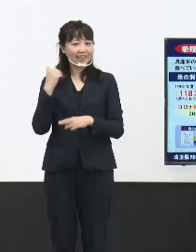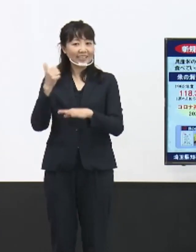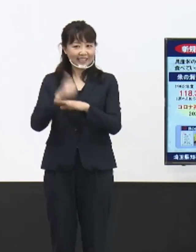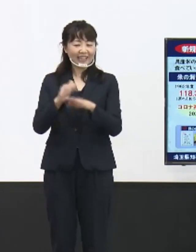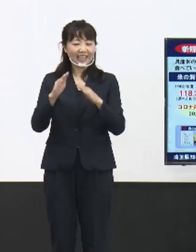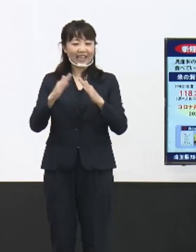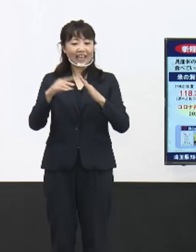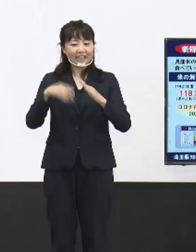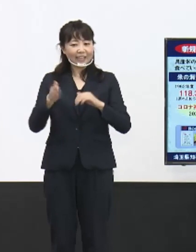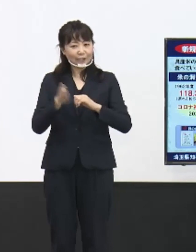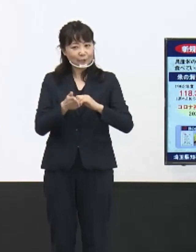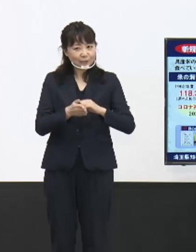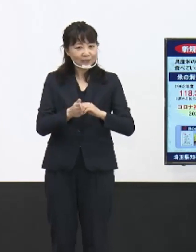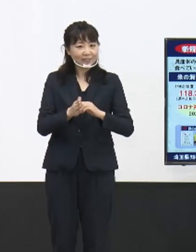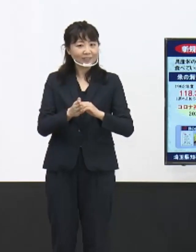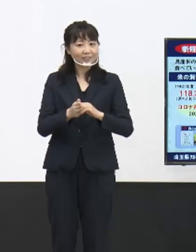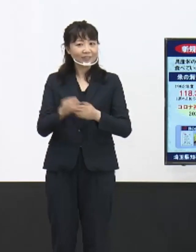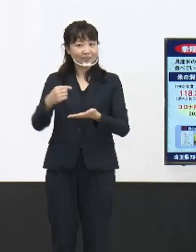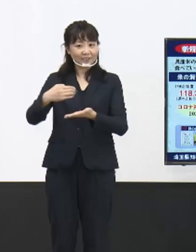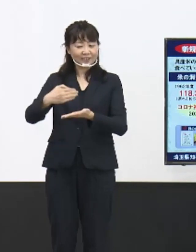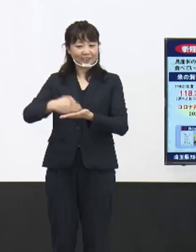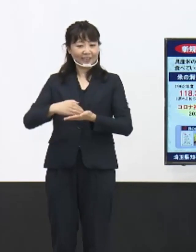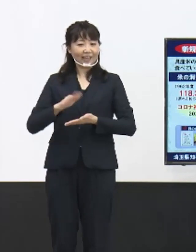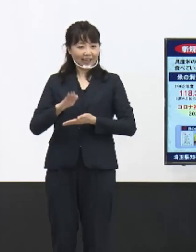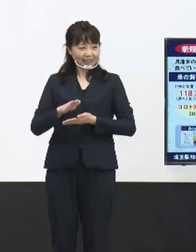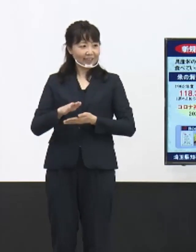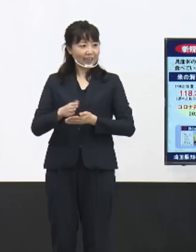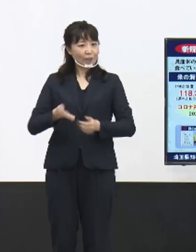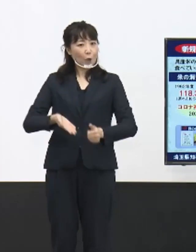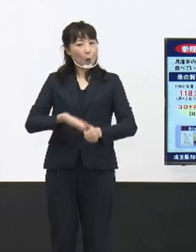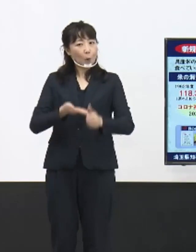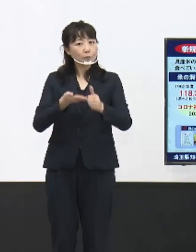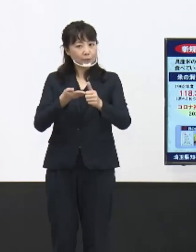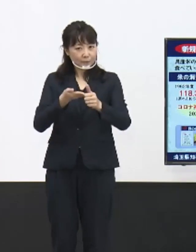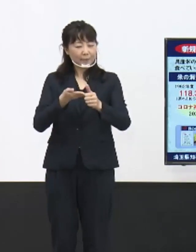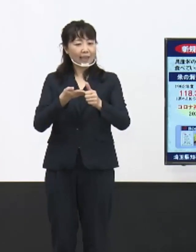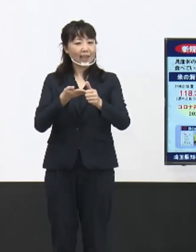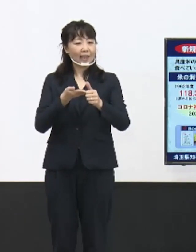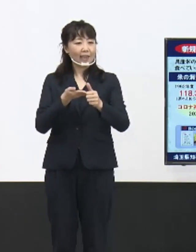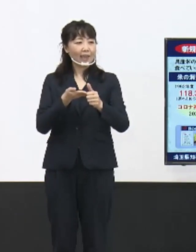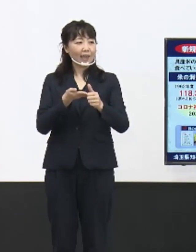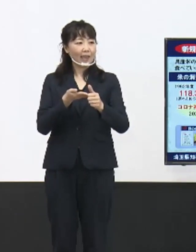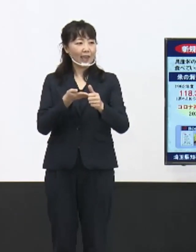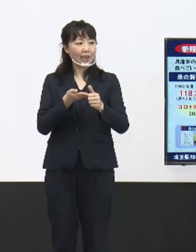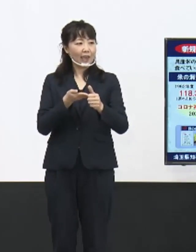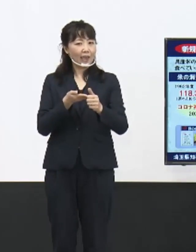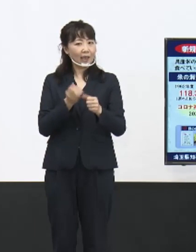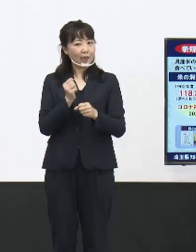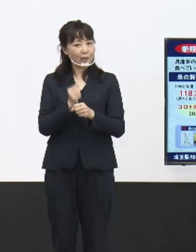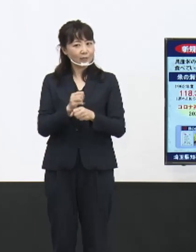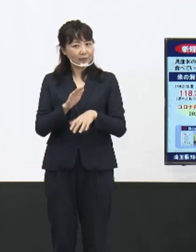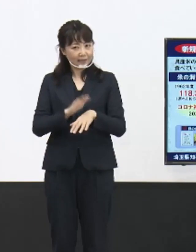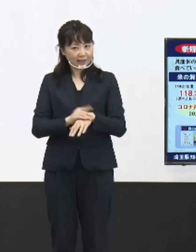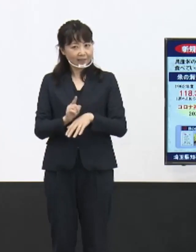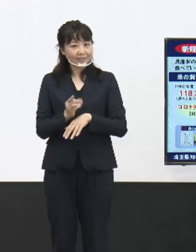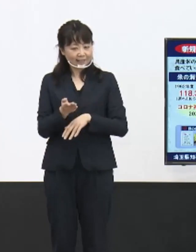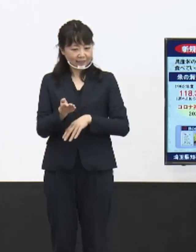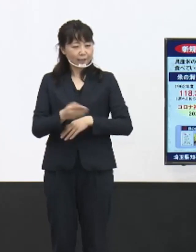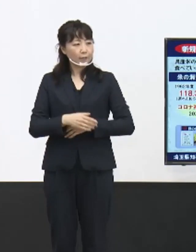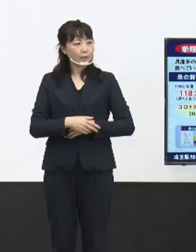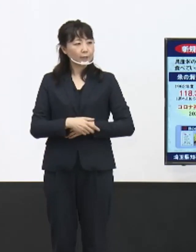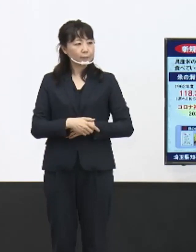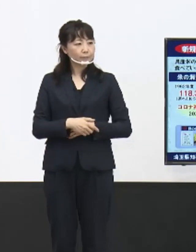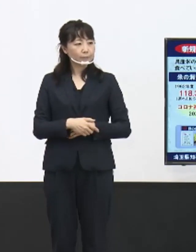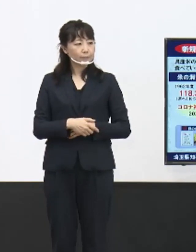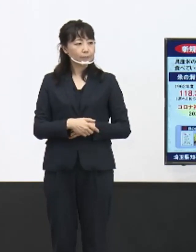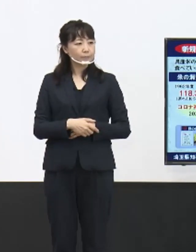したけど、知事 のおすすめの県産前ですかね、ご飯おすすめがあればということと、あと、先ほど県民に呼びかけた